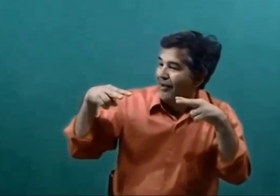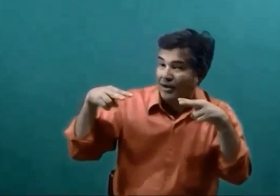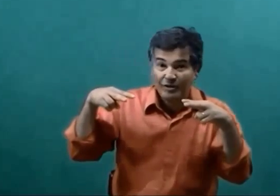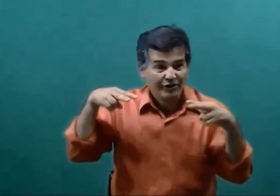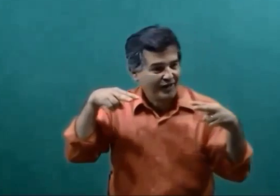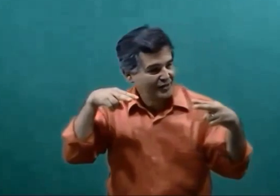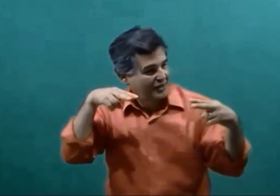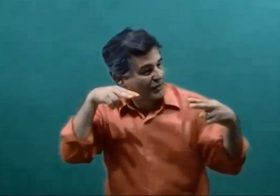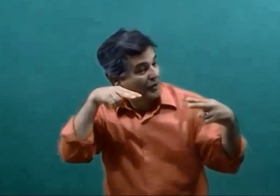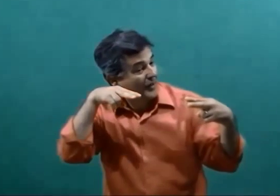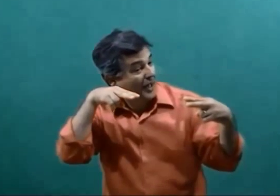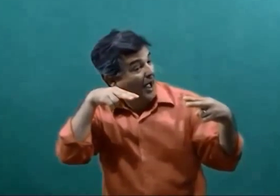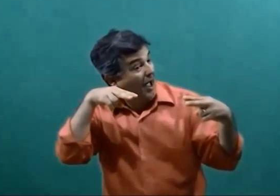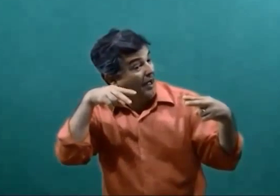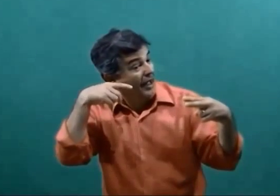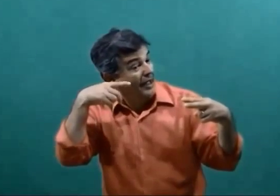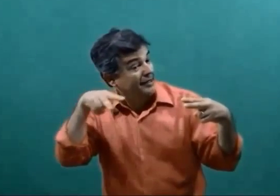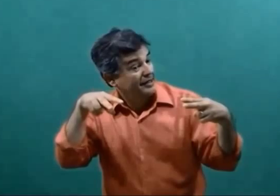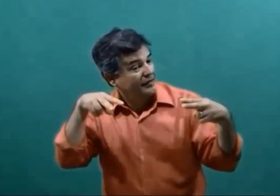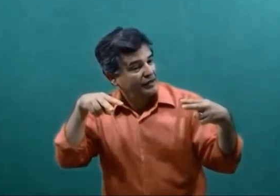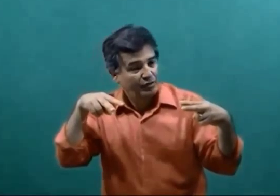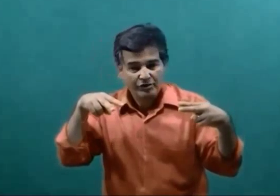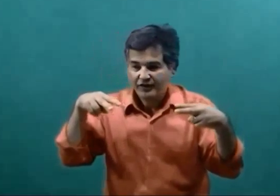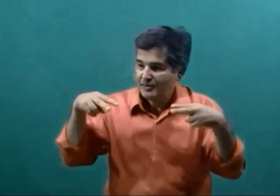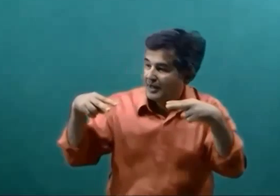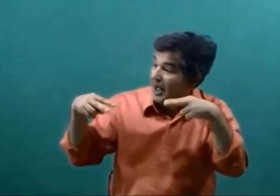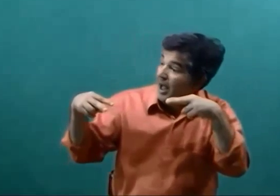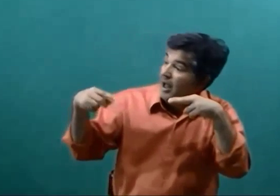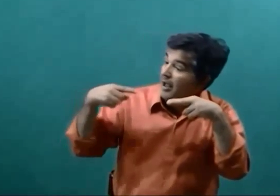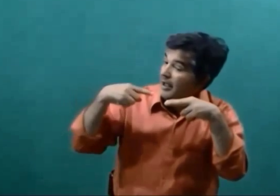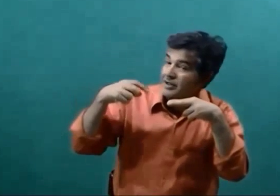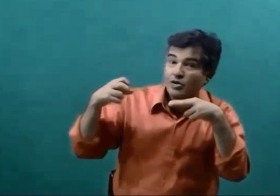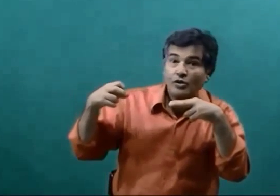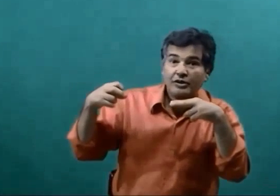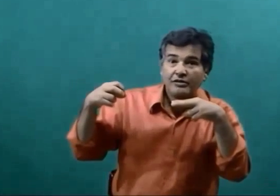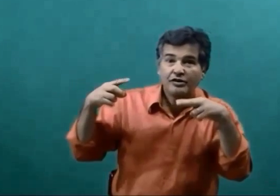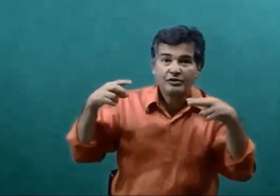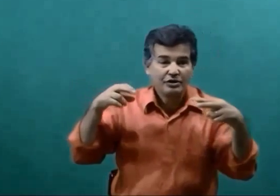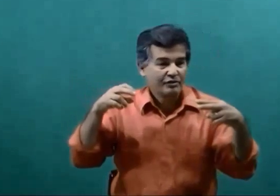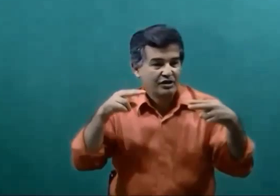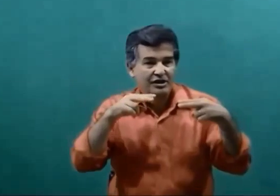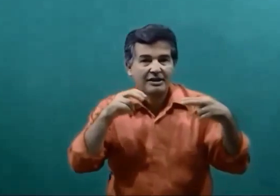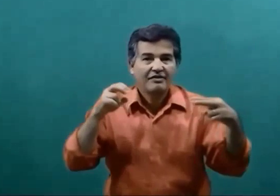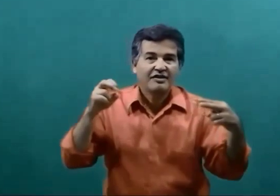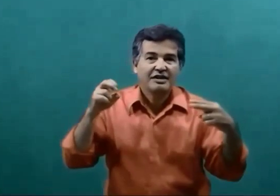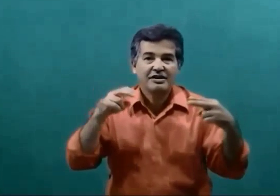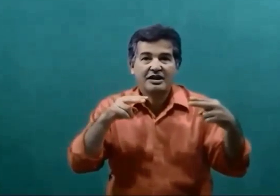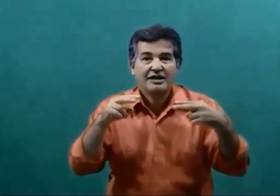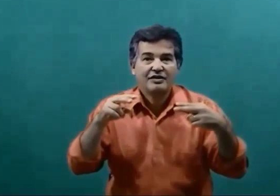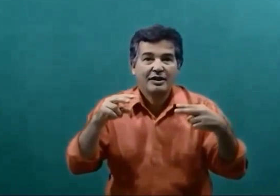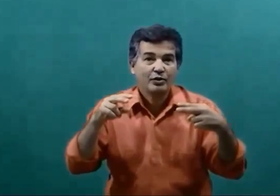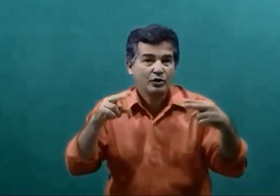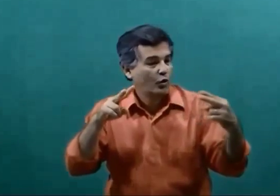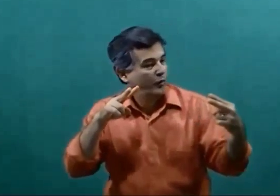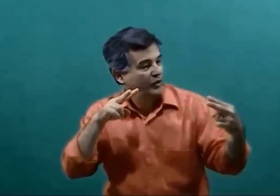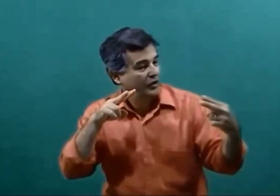Ó, quando eu faço aqui, olho para cá, é esse indivíduo. Quando eu faço para cá, é esse outro indivíduo. Então você já está fazendo esse classificador de corpo